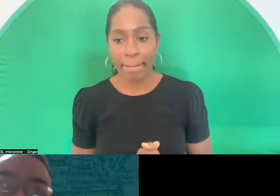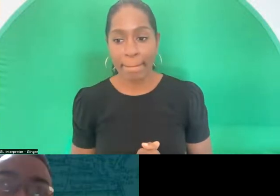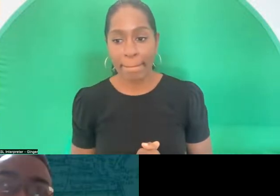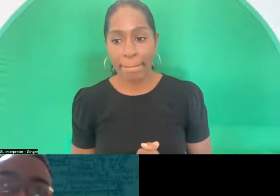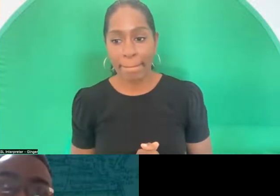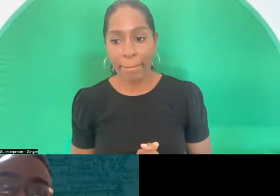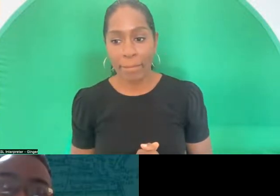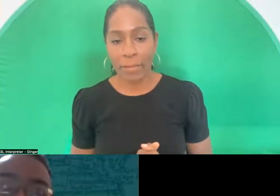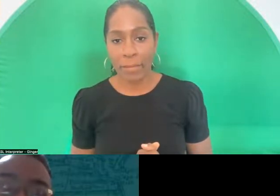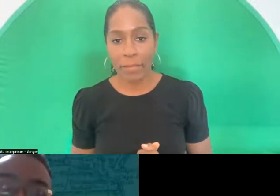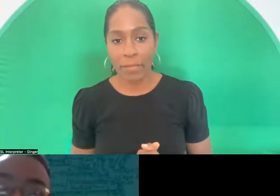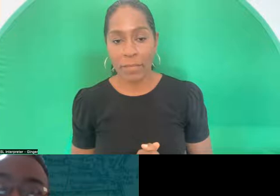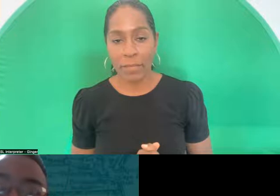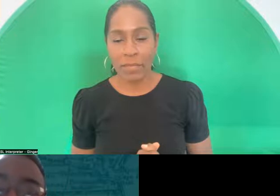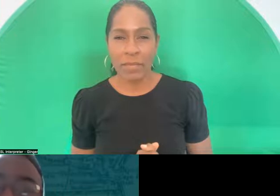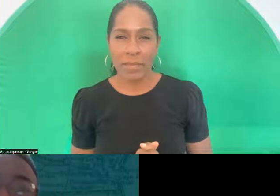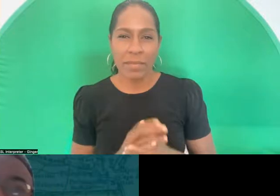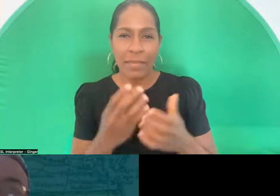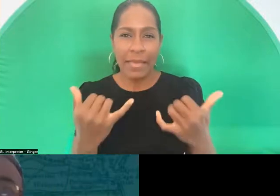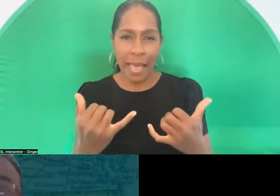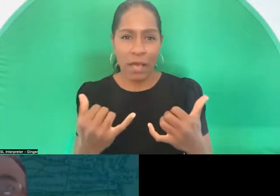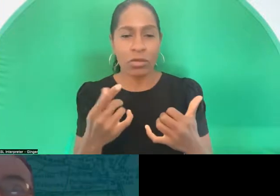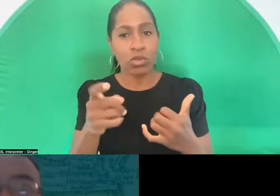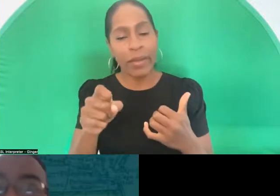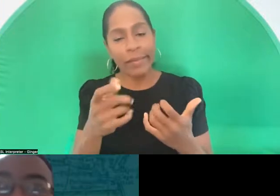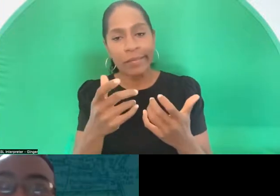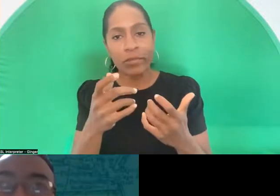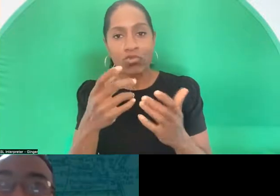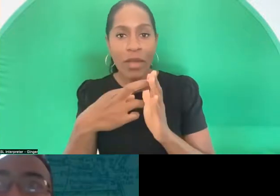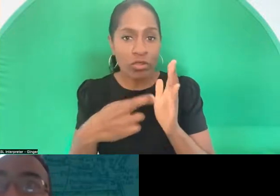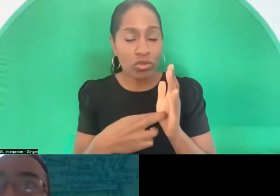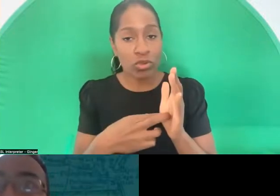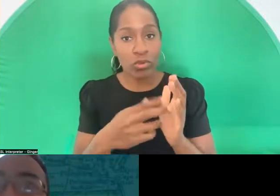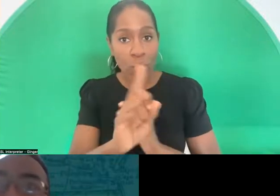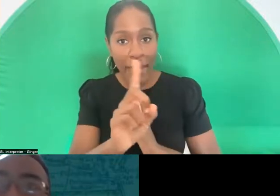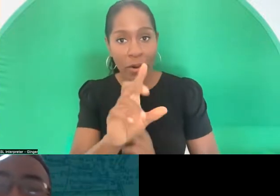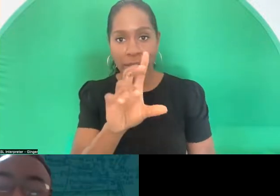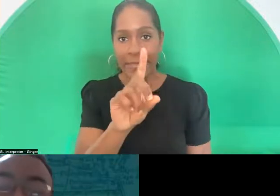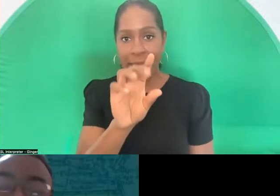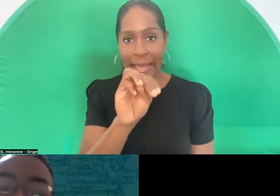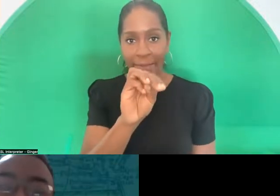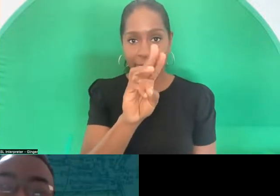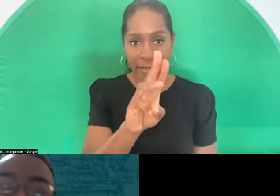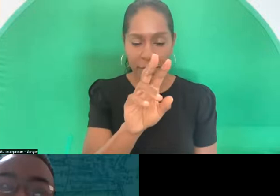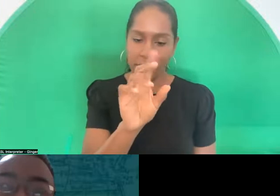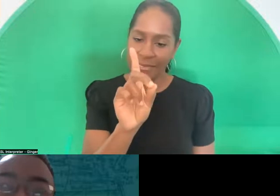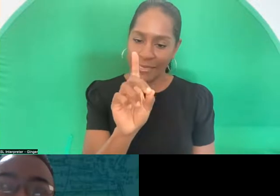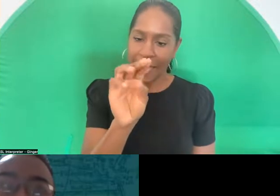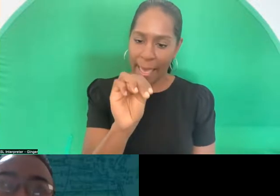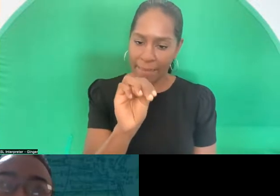en este momento en particular uno puede registrarse en el DMV ese tipo de cosas